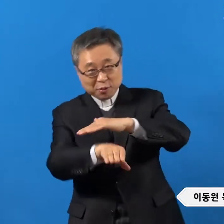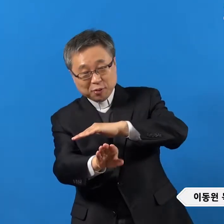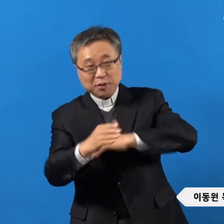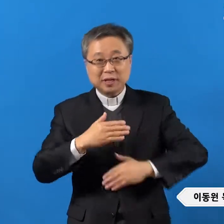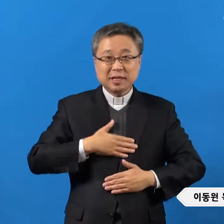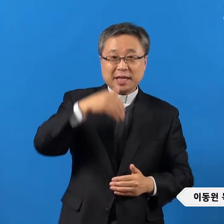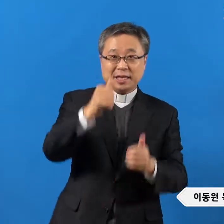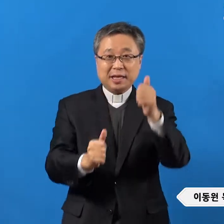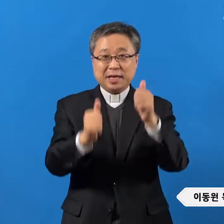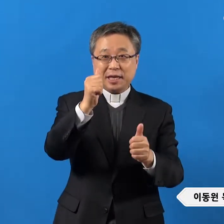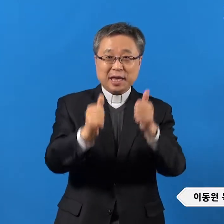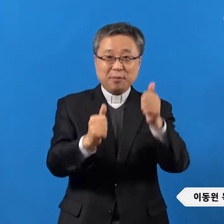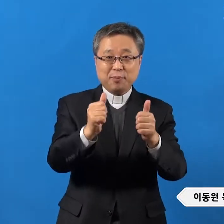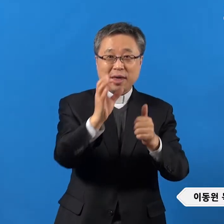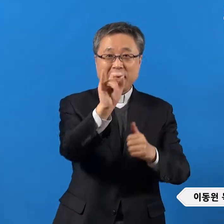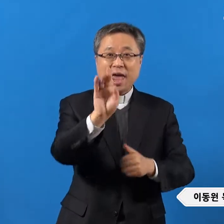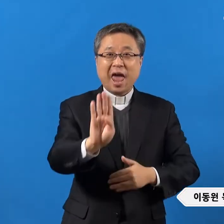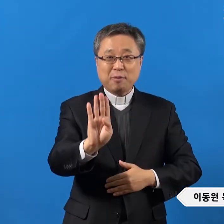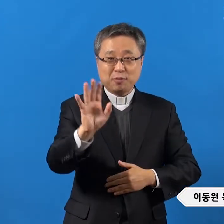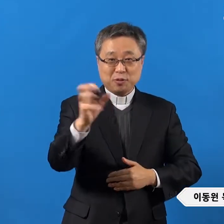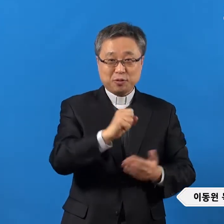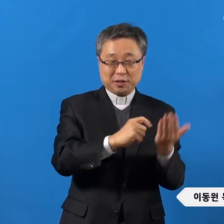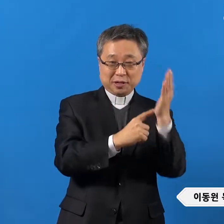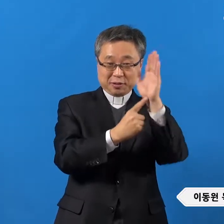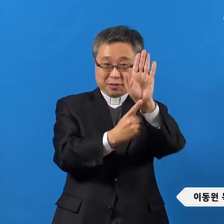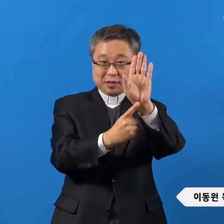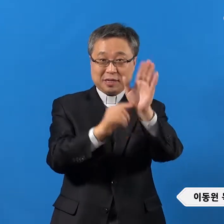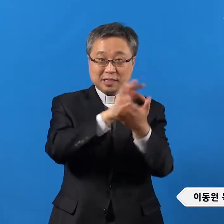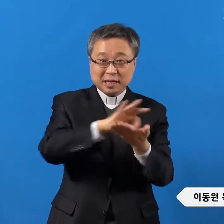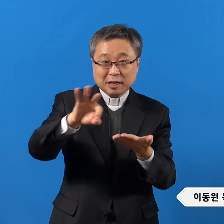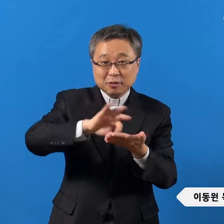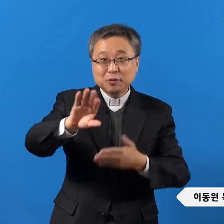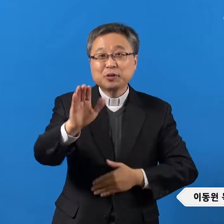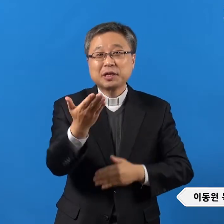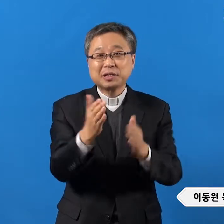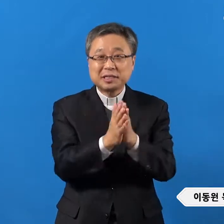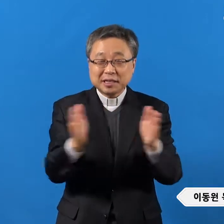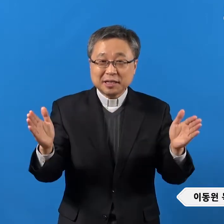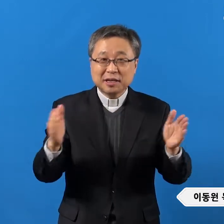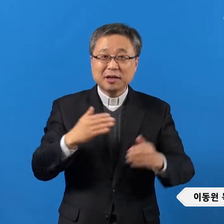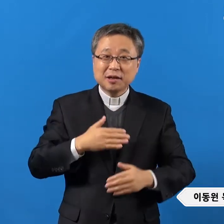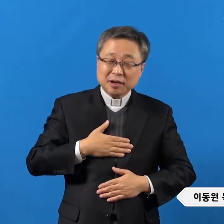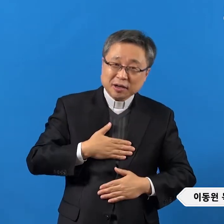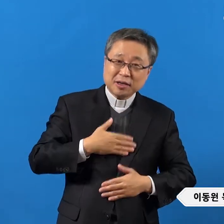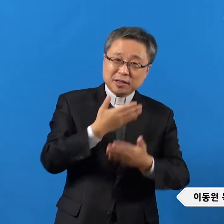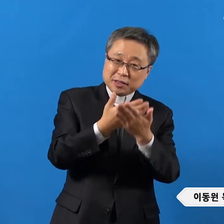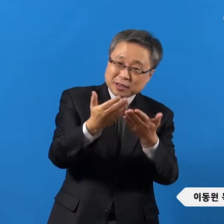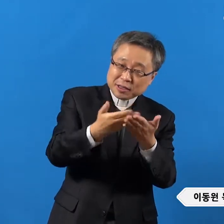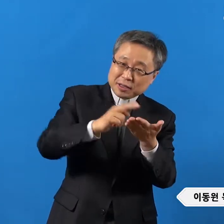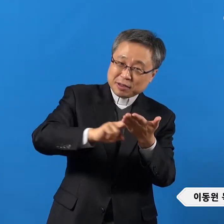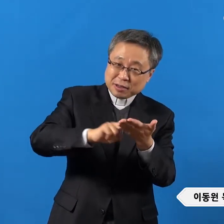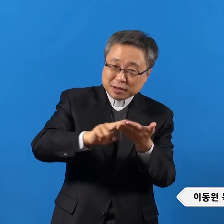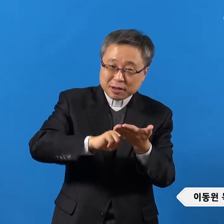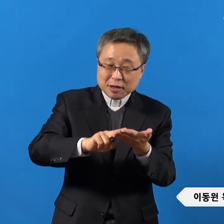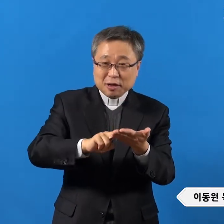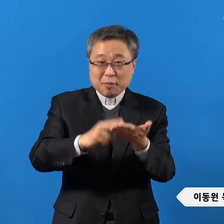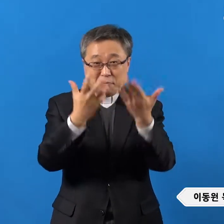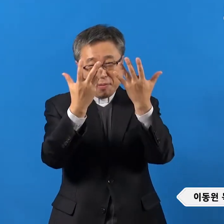이렇게 등장해서 사용되기 시작했습니다. 이 사파와 어플에는 수많은 사람들이